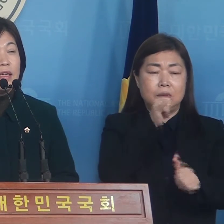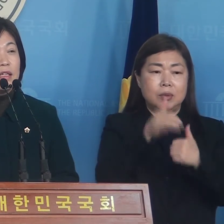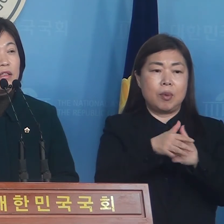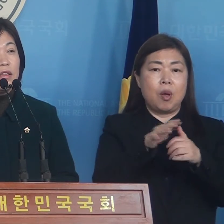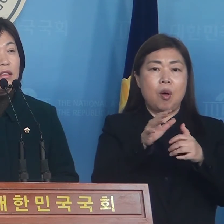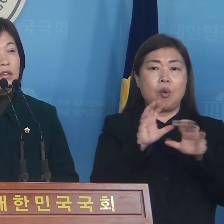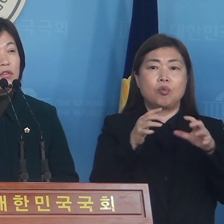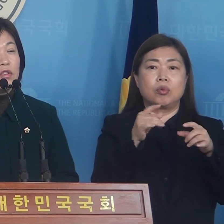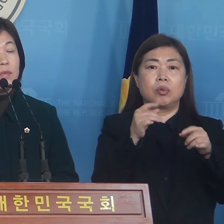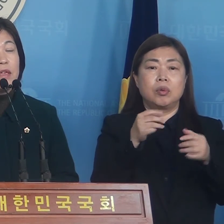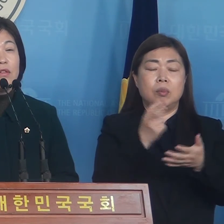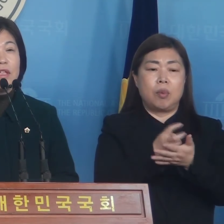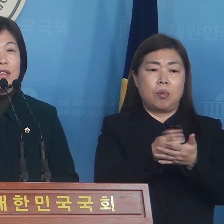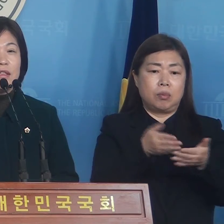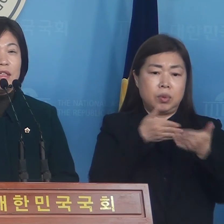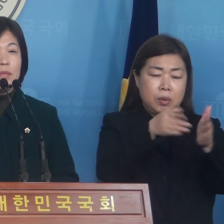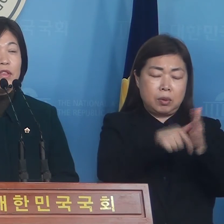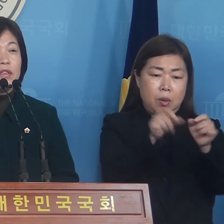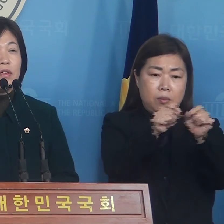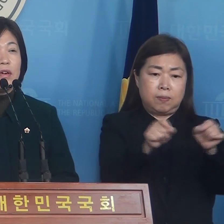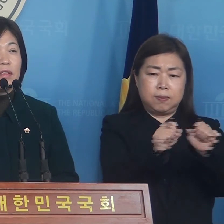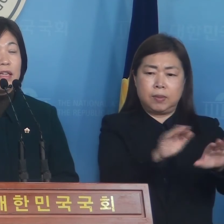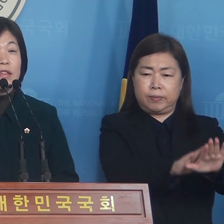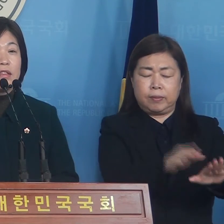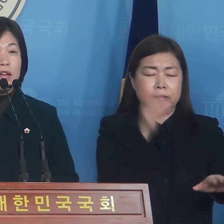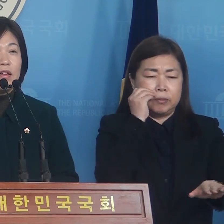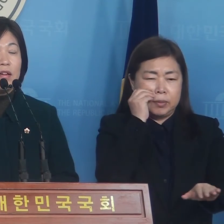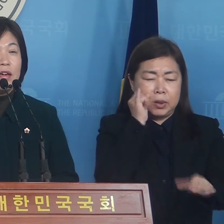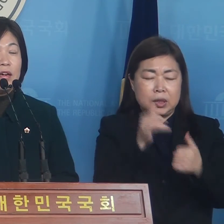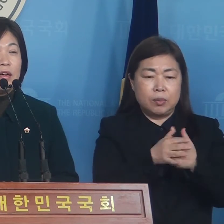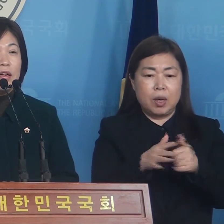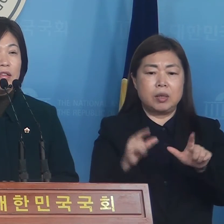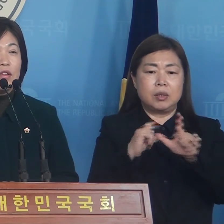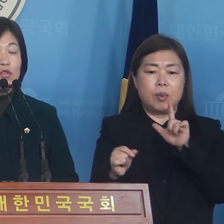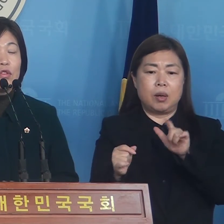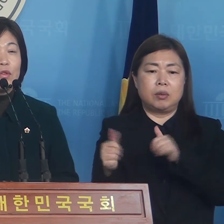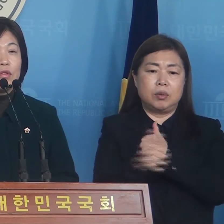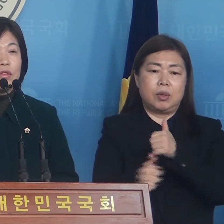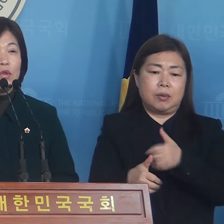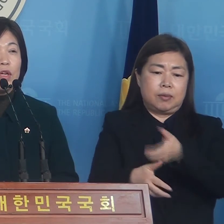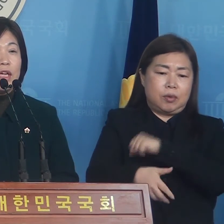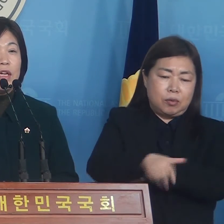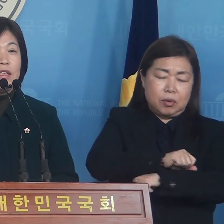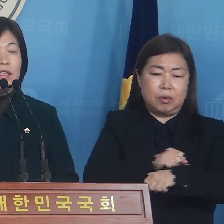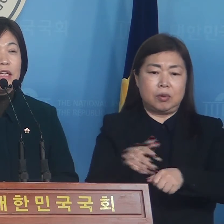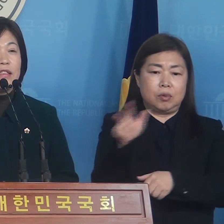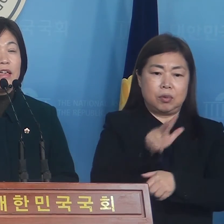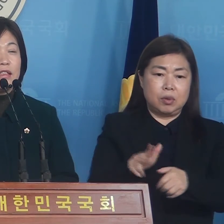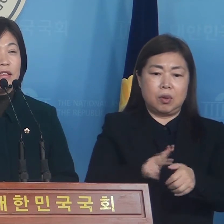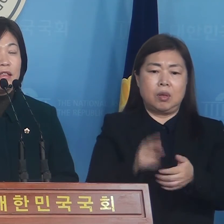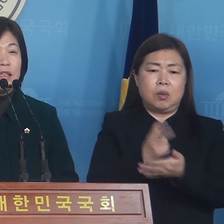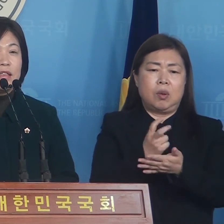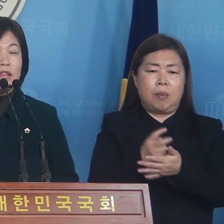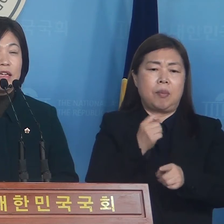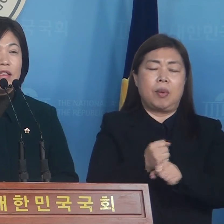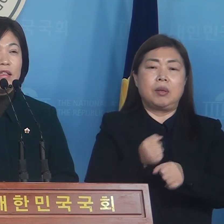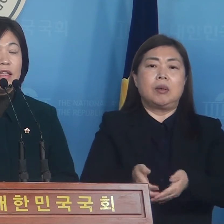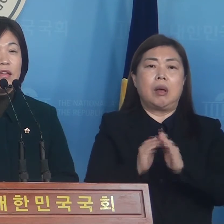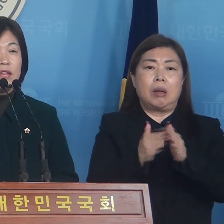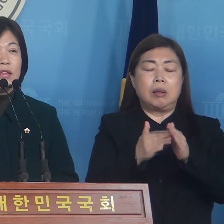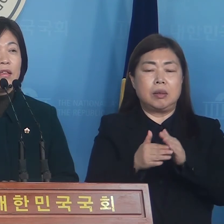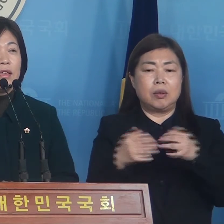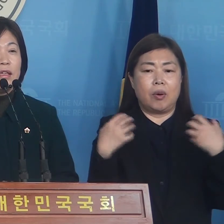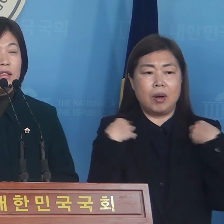때 사실 저희 전국 지방의원단들이 먼저 나서서 전국적으로 그런 조례를 제정하는 그런